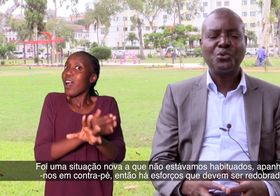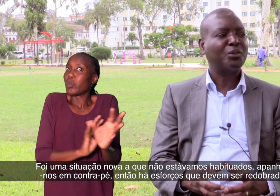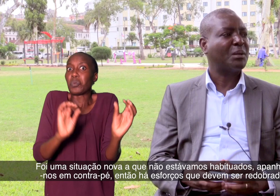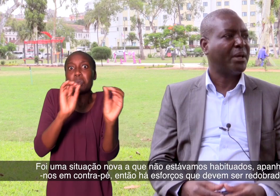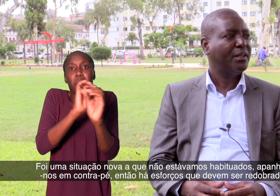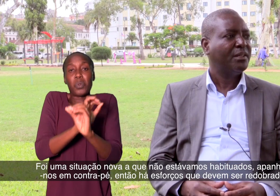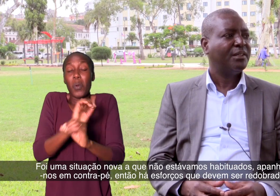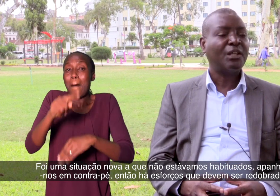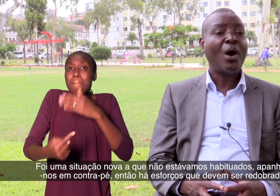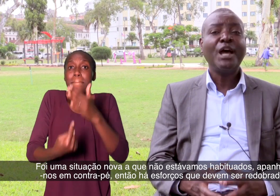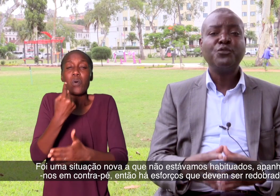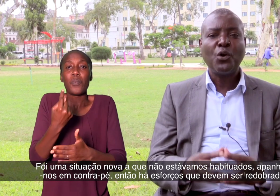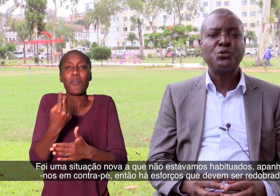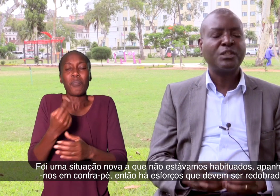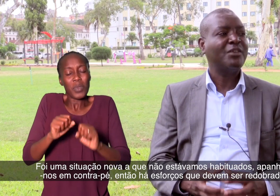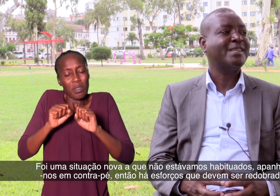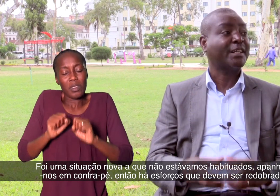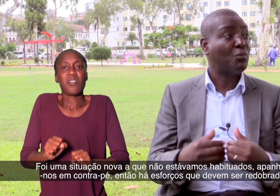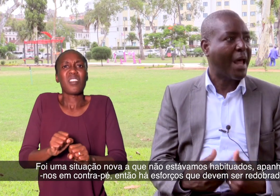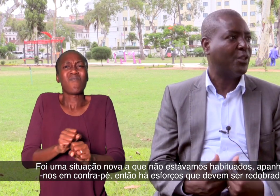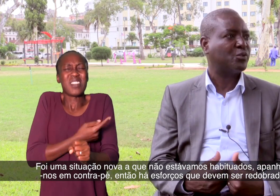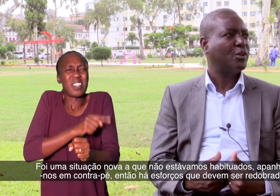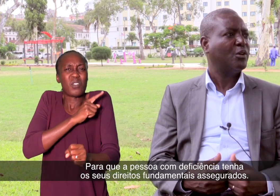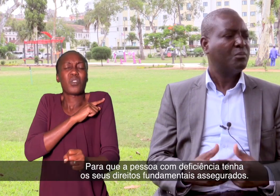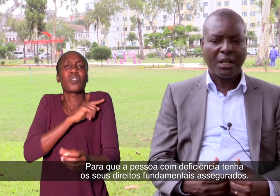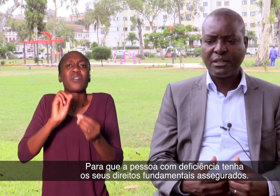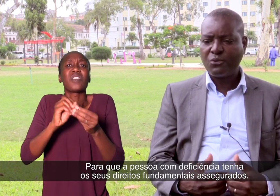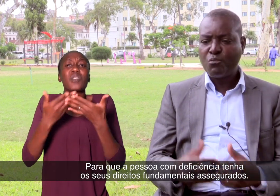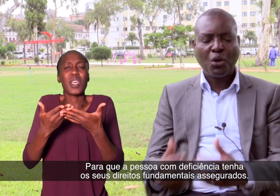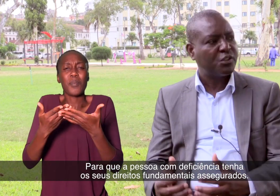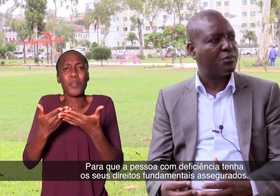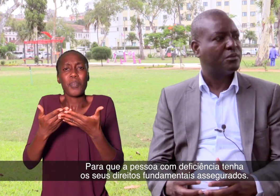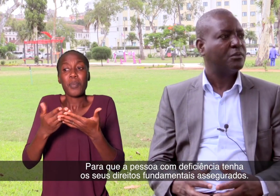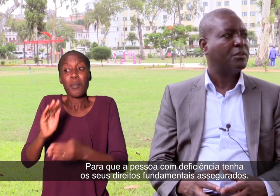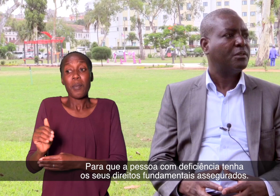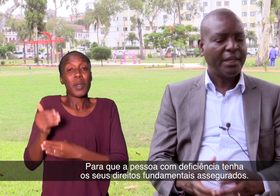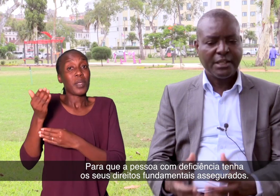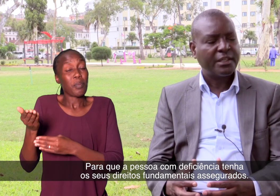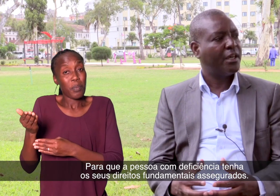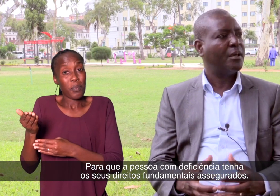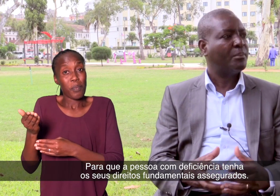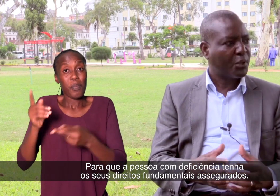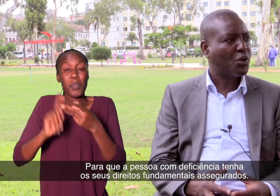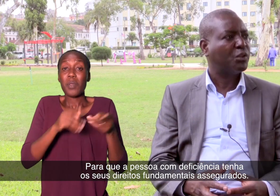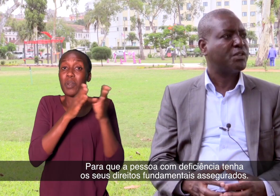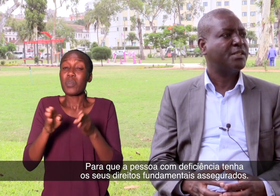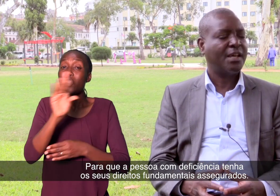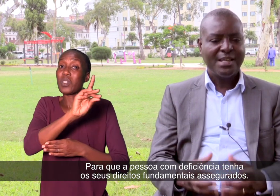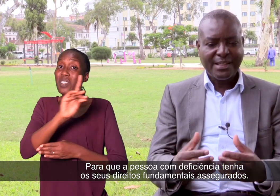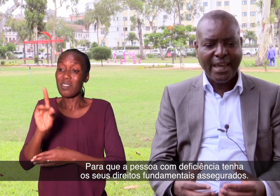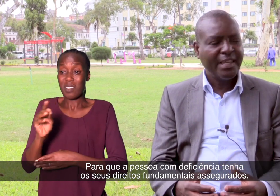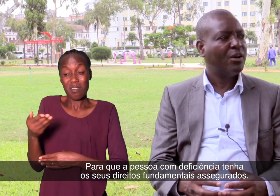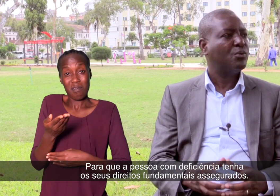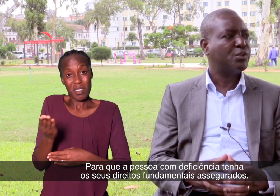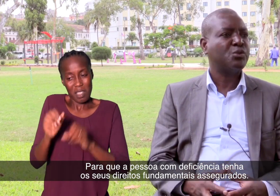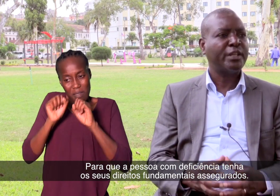apanharmos em contrapé. Então, há esforços que devem ser redobrados para que o próximo, este que é pessoa com deficiência,